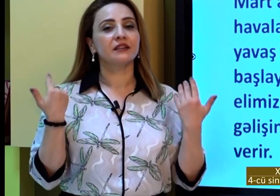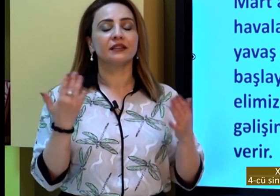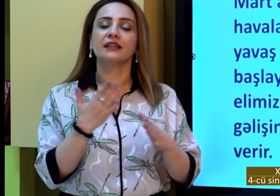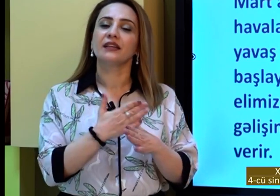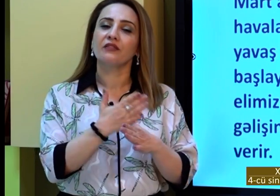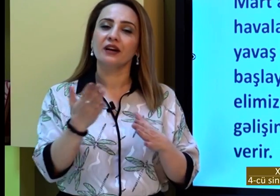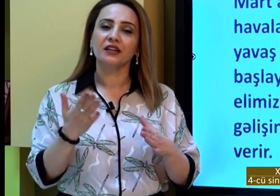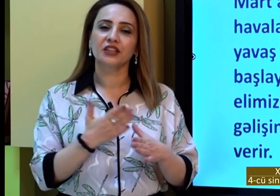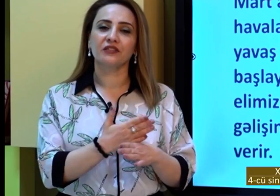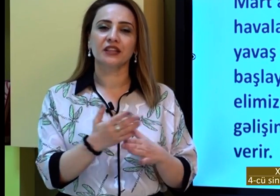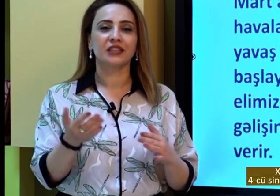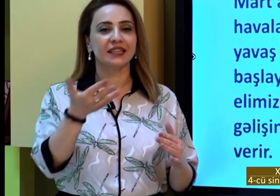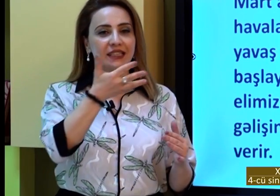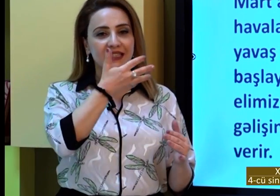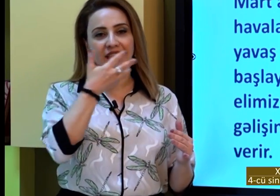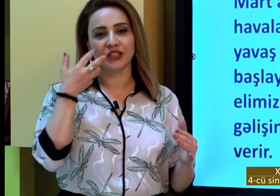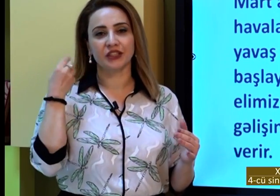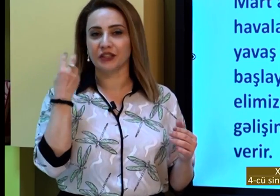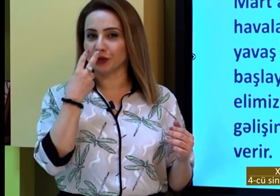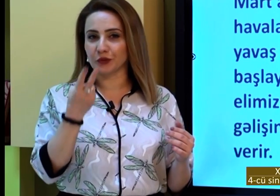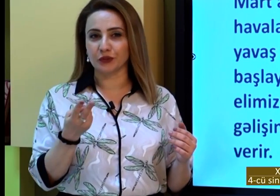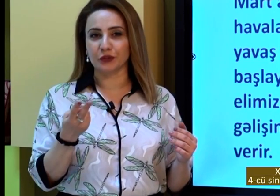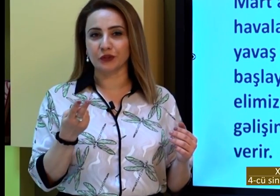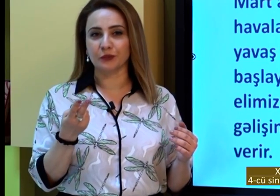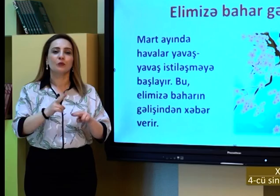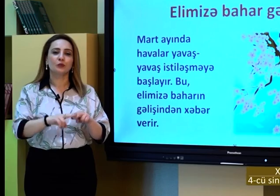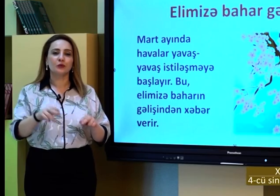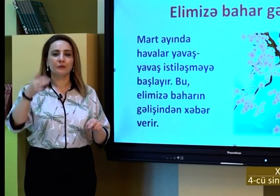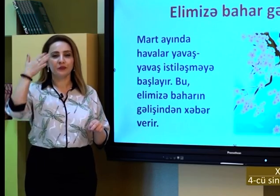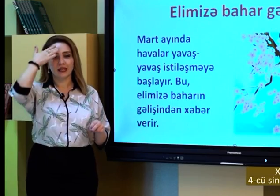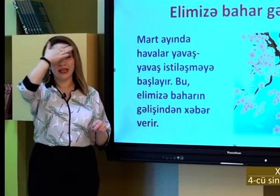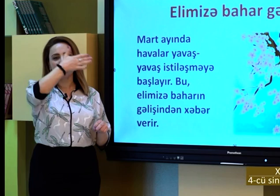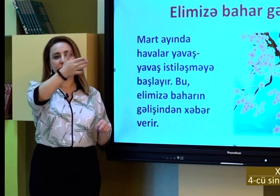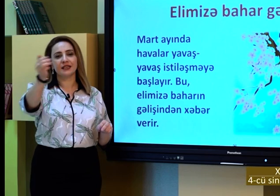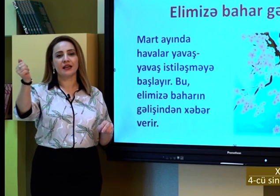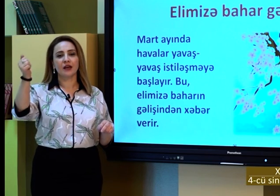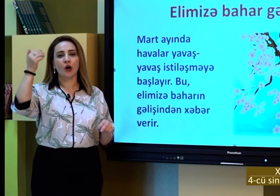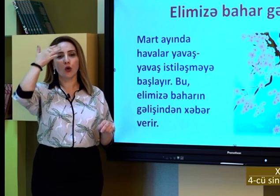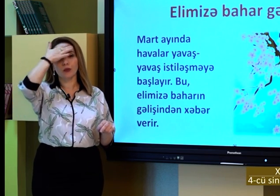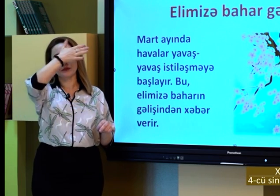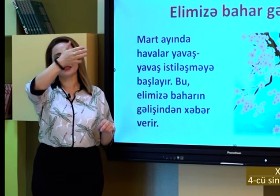havaların yavaş-yavaş istiləşdiyini görürsünüz. Bu, elimizə, obamıza